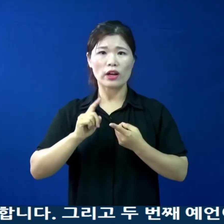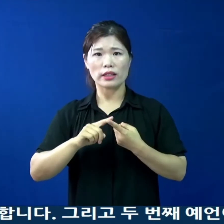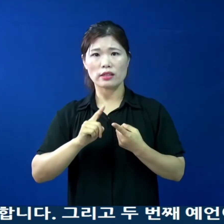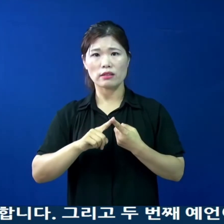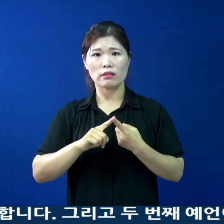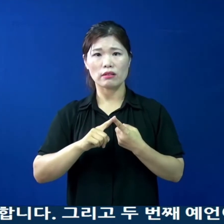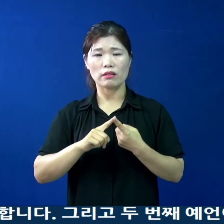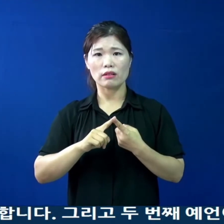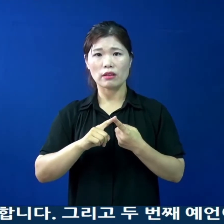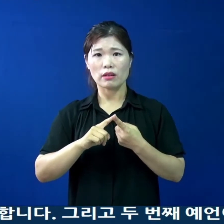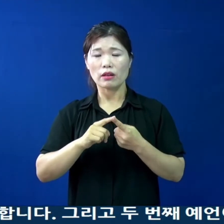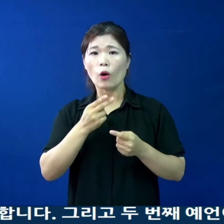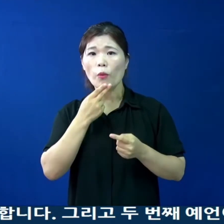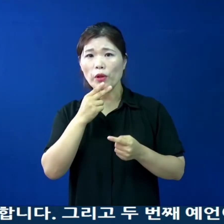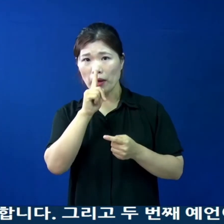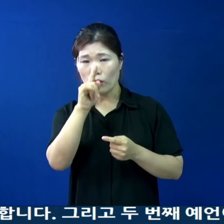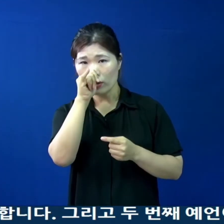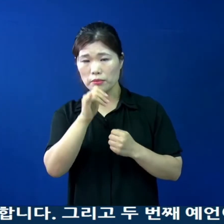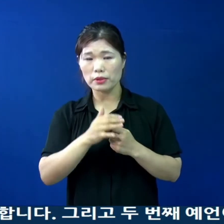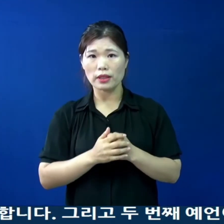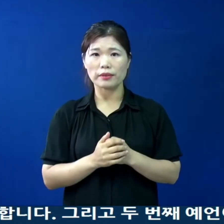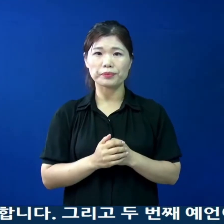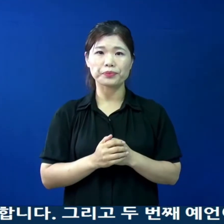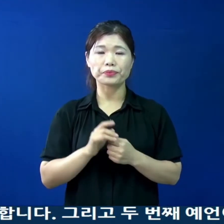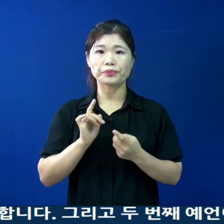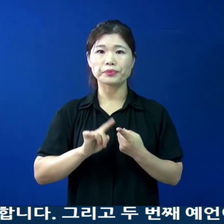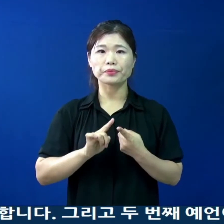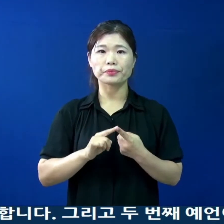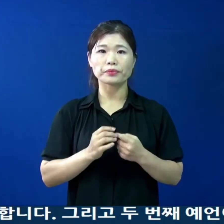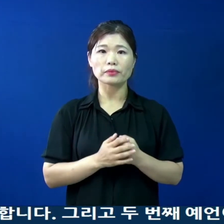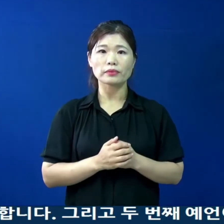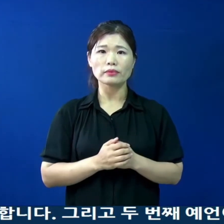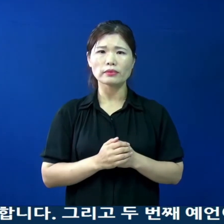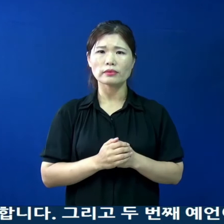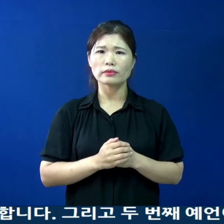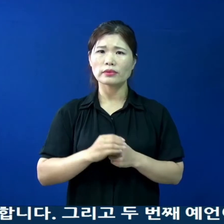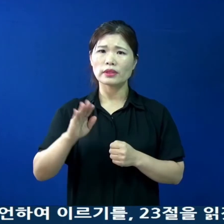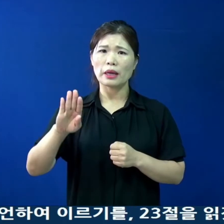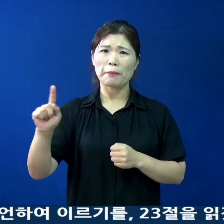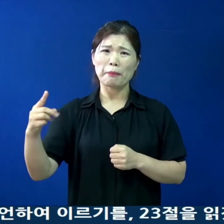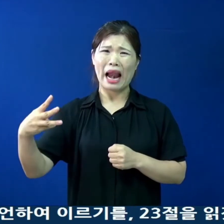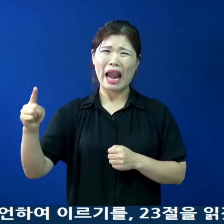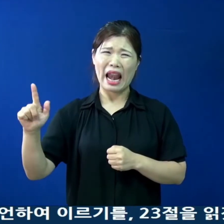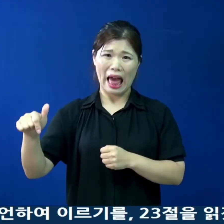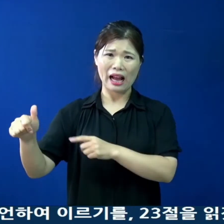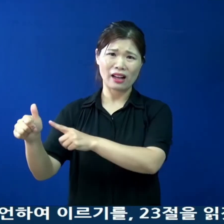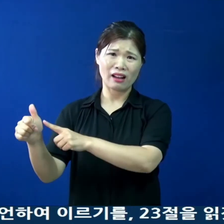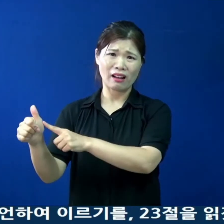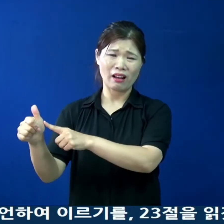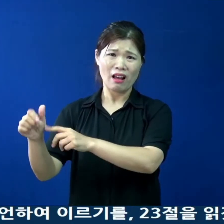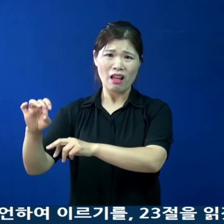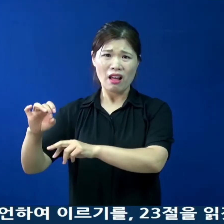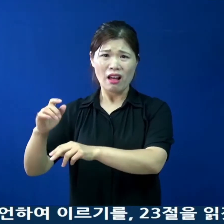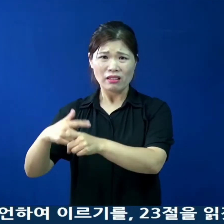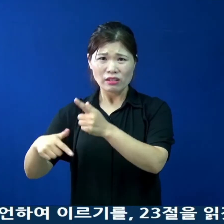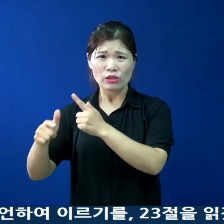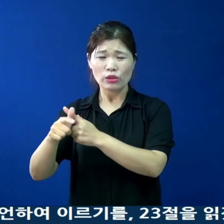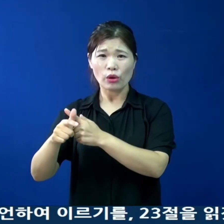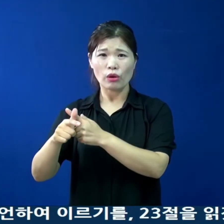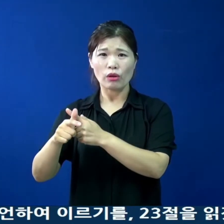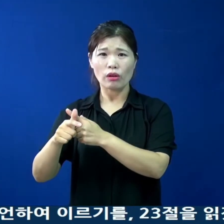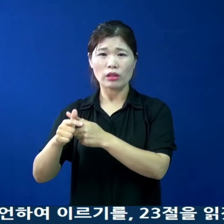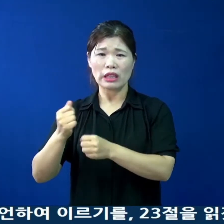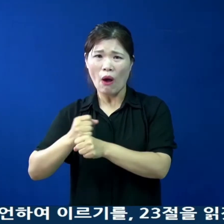것이죠. 자, 이 얘기를 듣고 이제 발락은 더 당황합니다. 이제는 축복도 하지 말고 저주도 하지